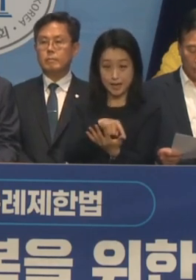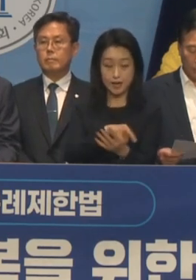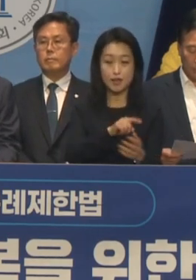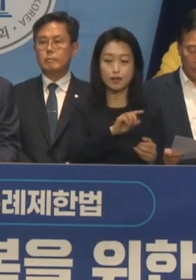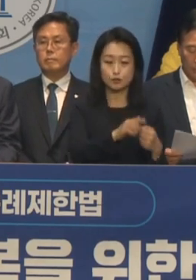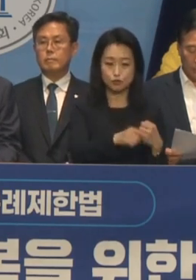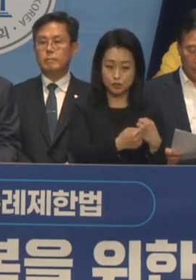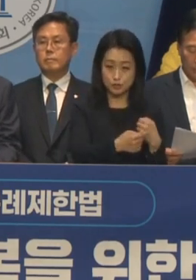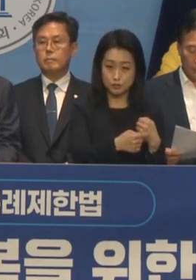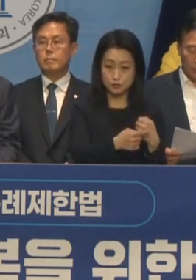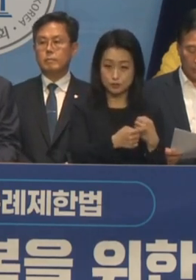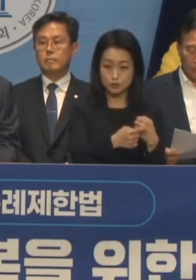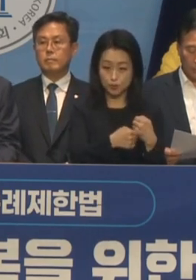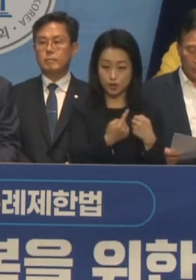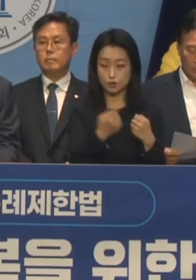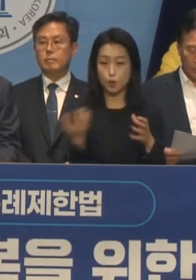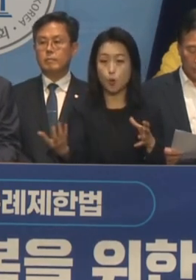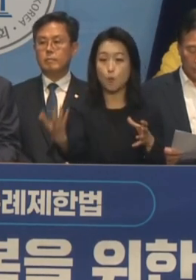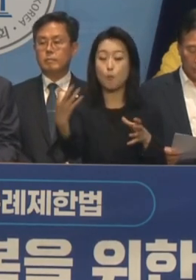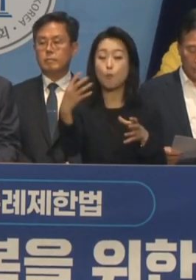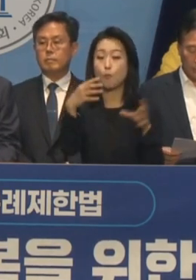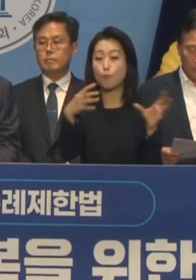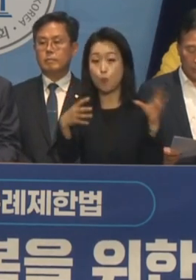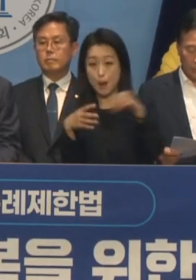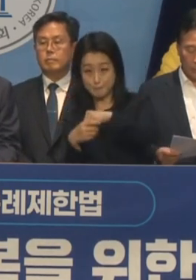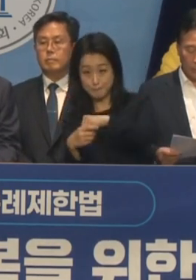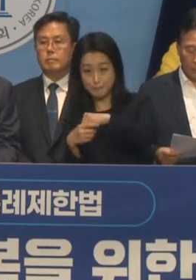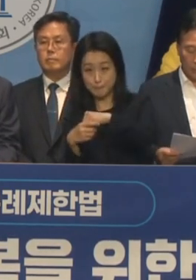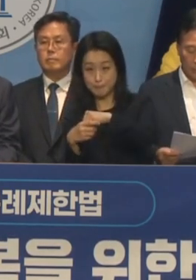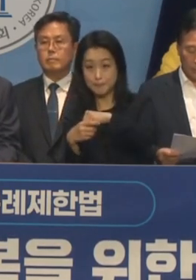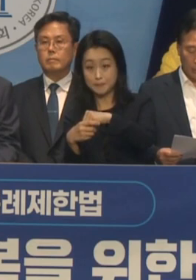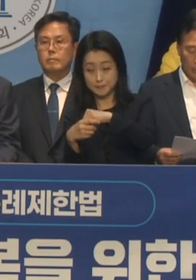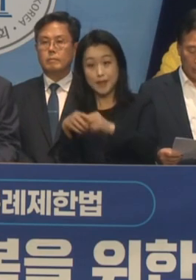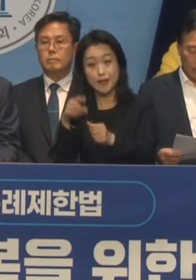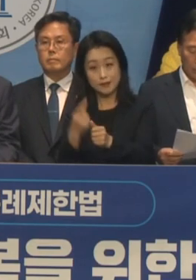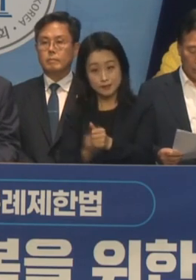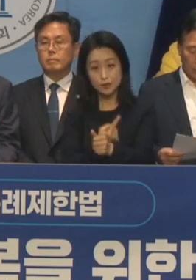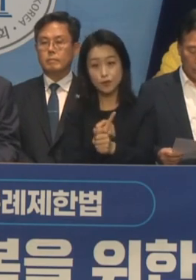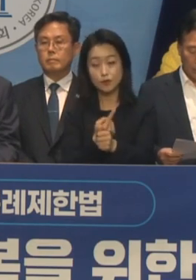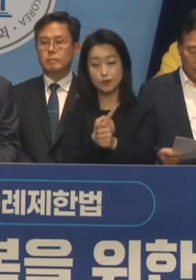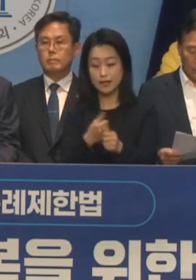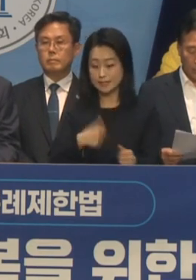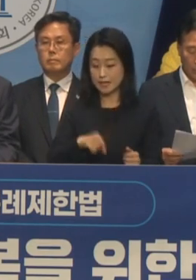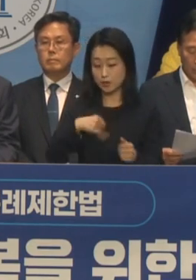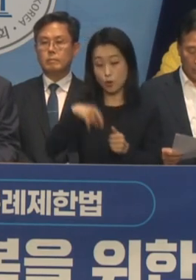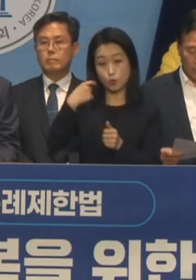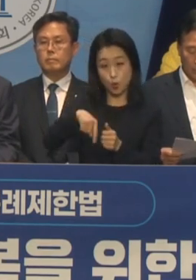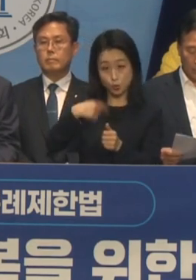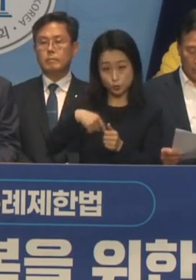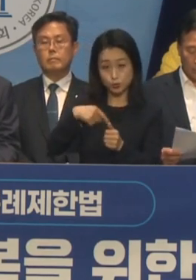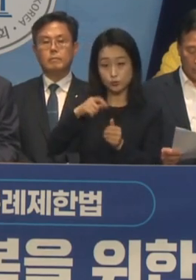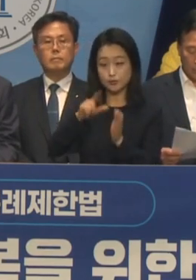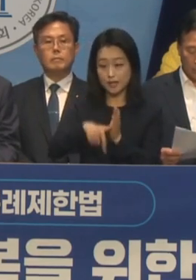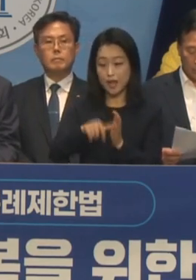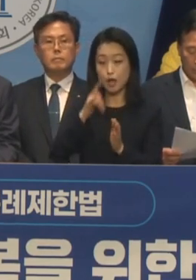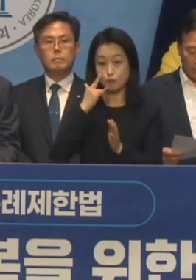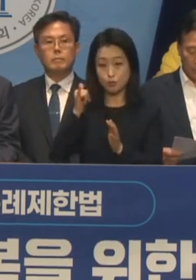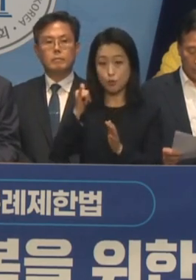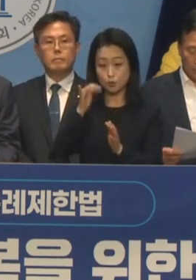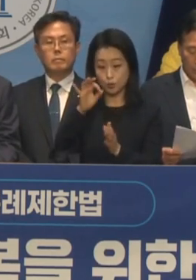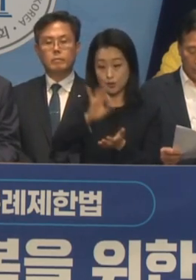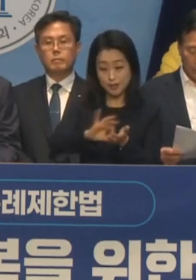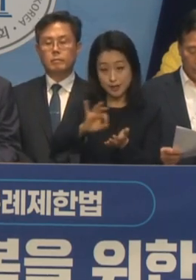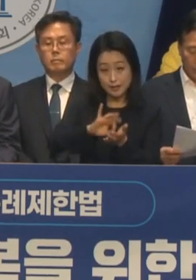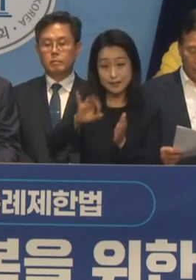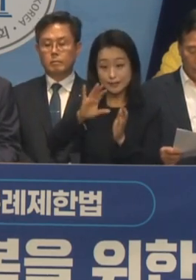아니라 초등학생의 예체능 학원 교육비를 포함해서 자녀 교육 및 보육에 소외되는 학부모님들의